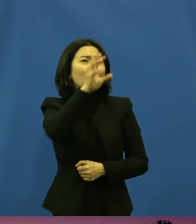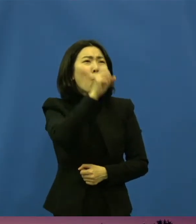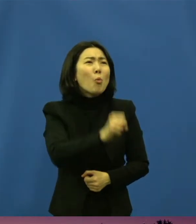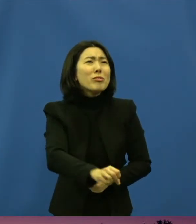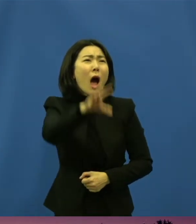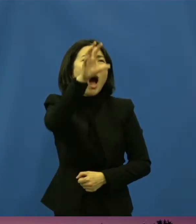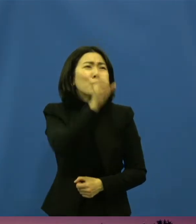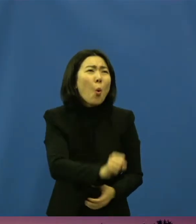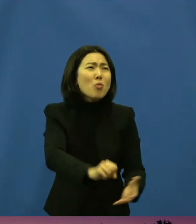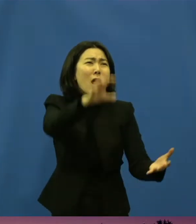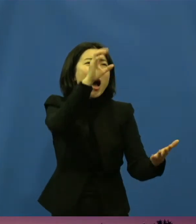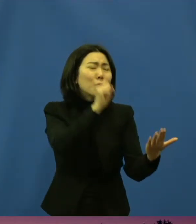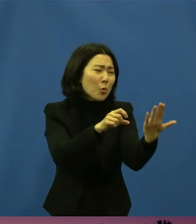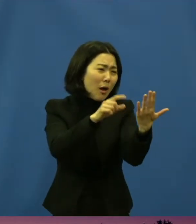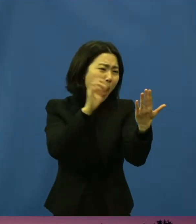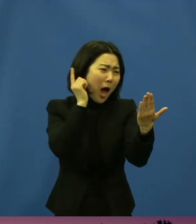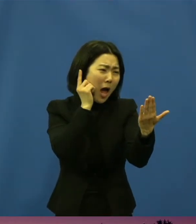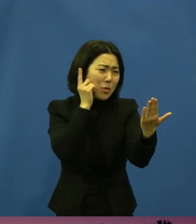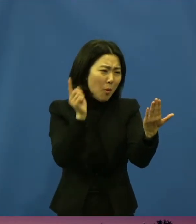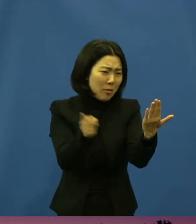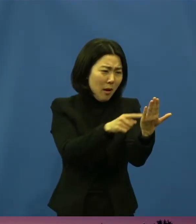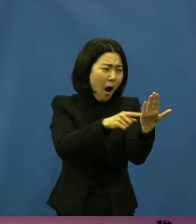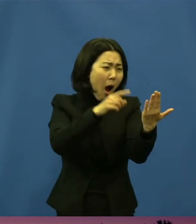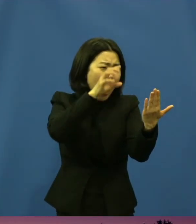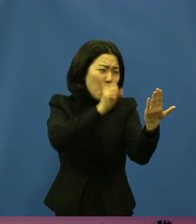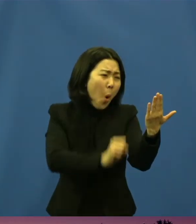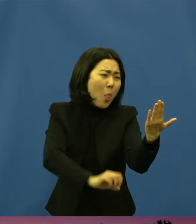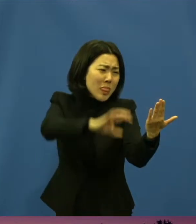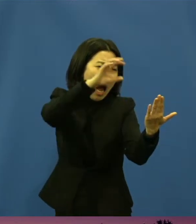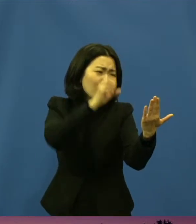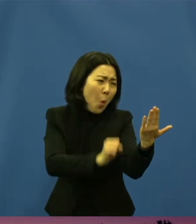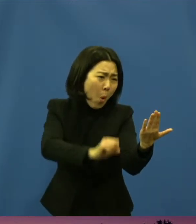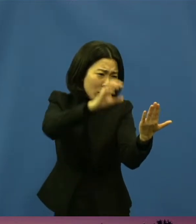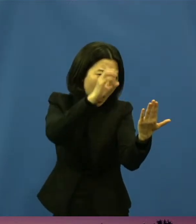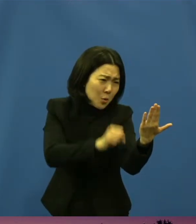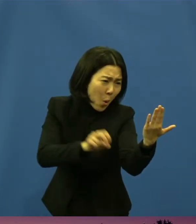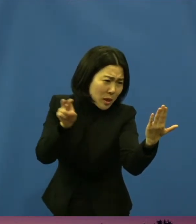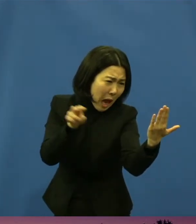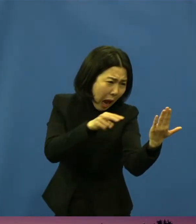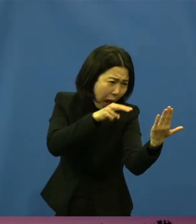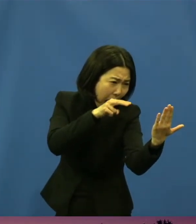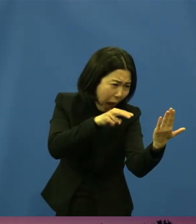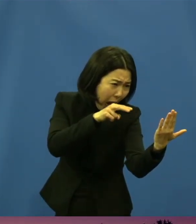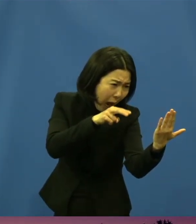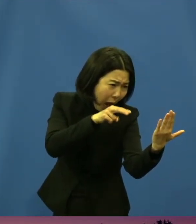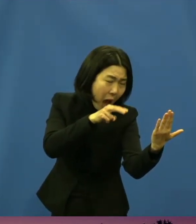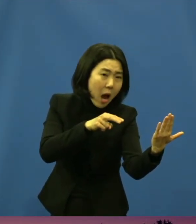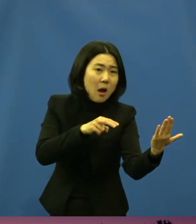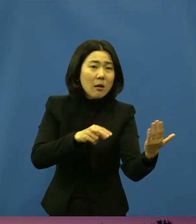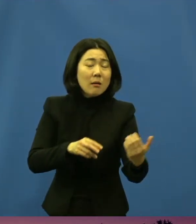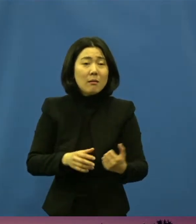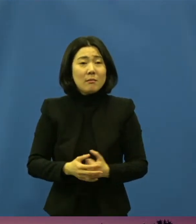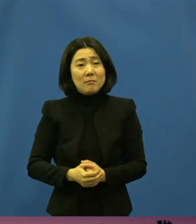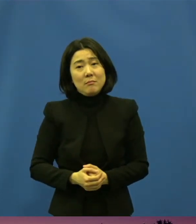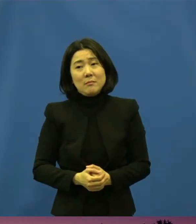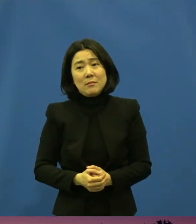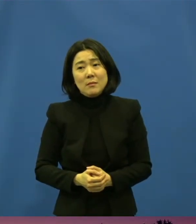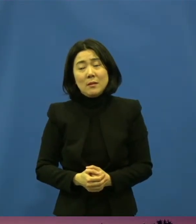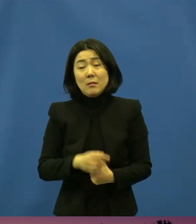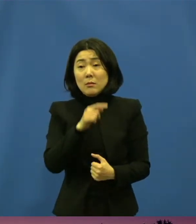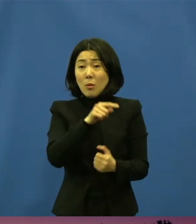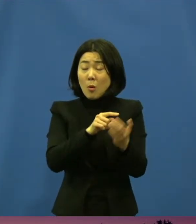여러분, 이런 것들이 우리를 얼마나 이 세상을 향하도록 유혹하고 있느냐는 거.